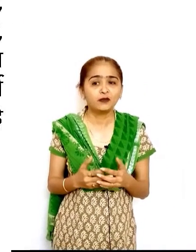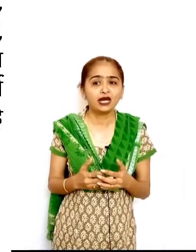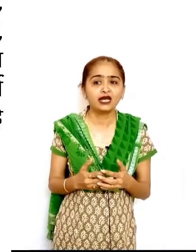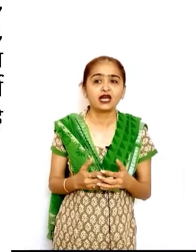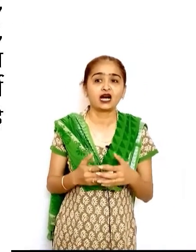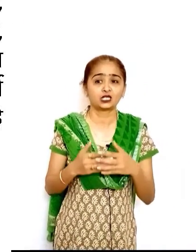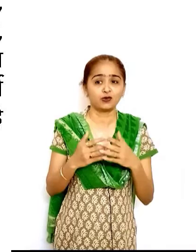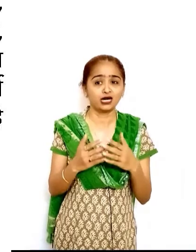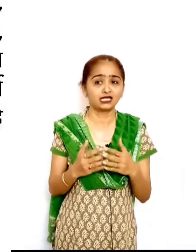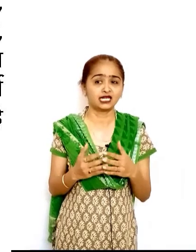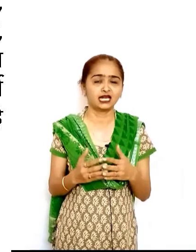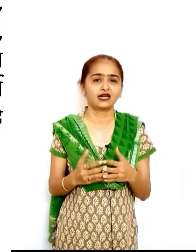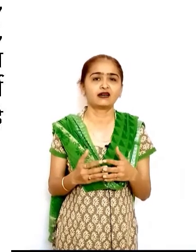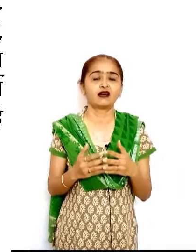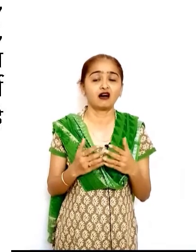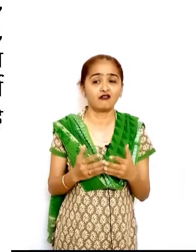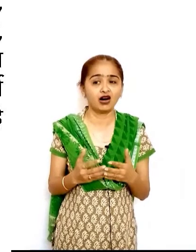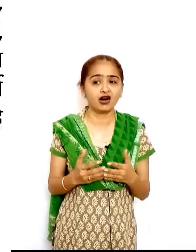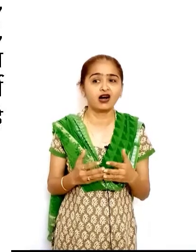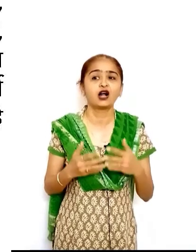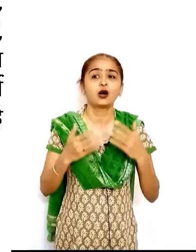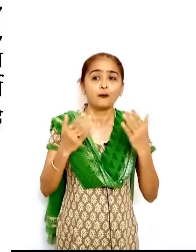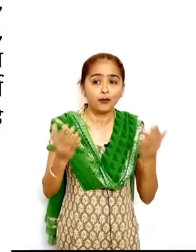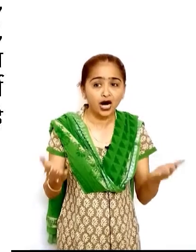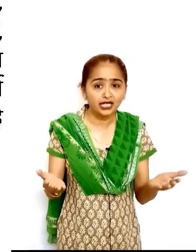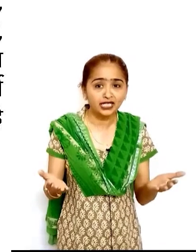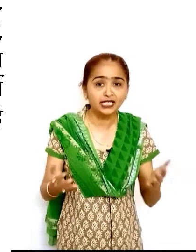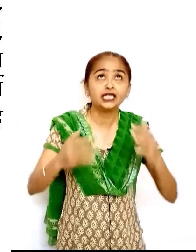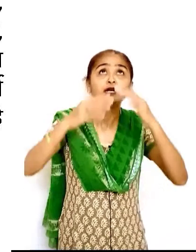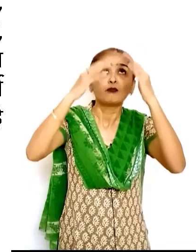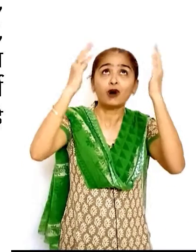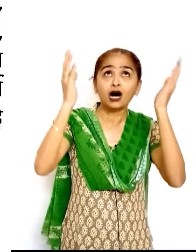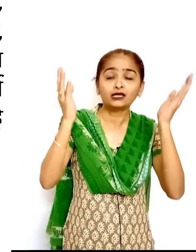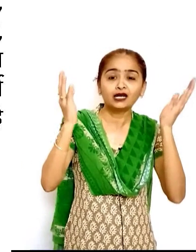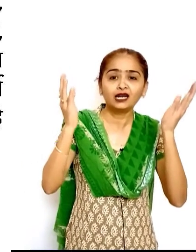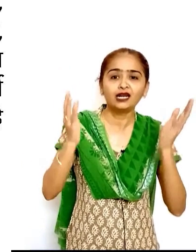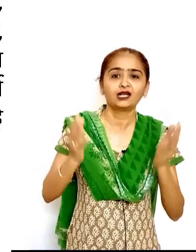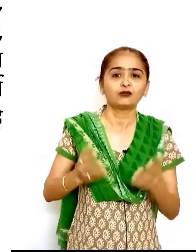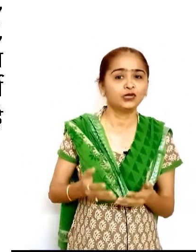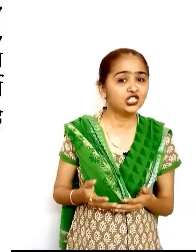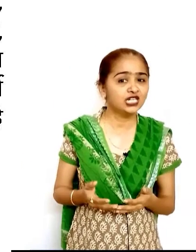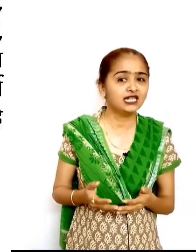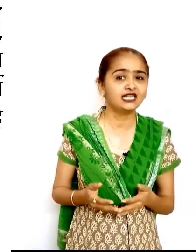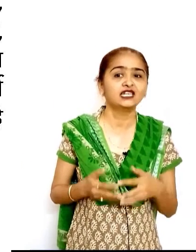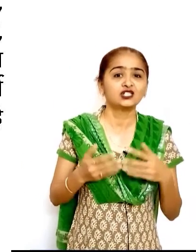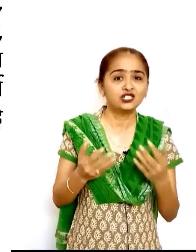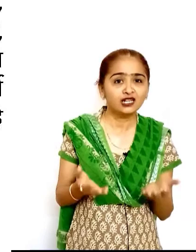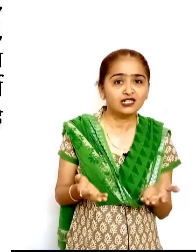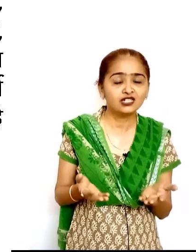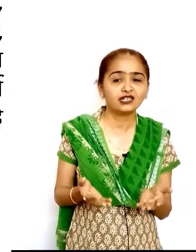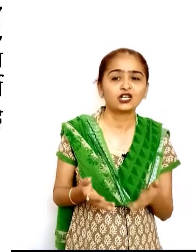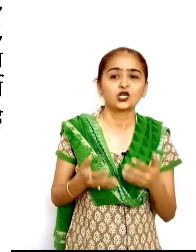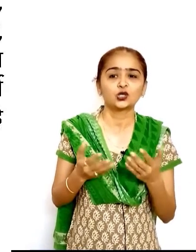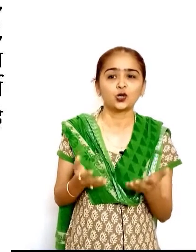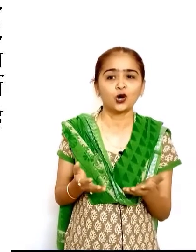मेघमय आसमान से लेकर हवा पानी बादल बिजली जलचर